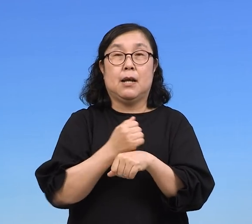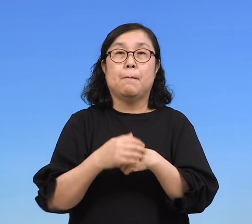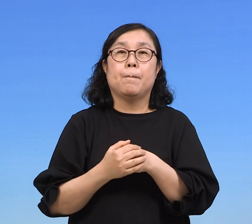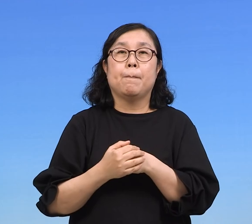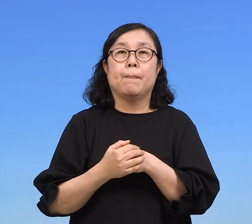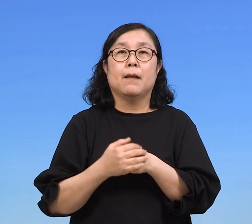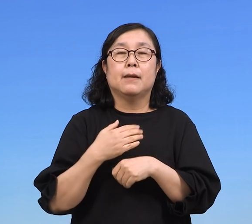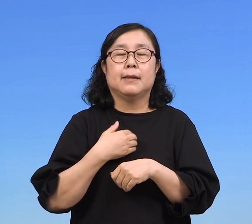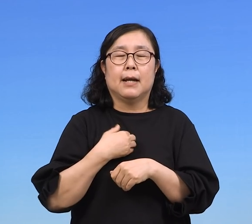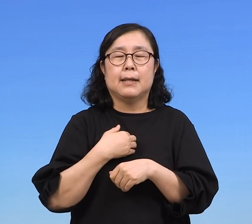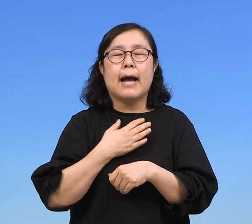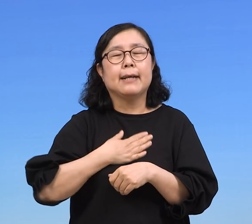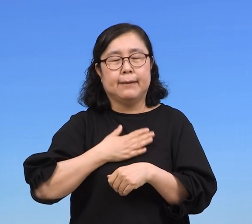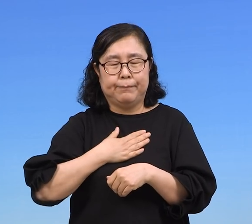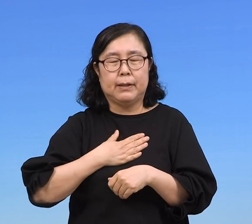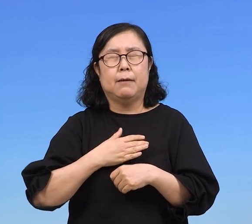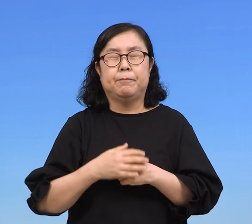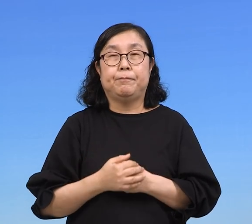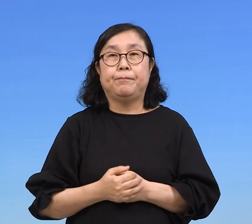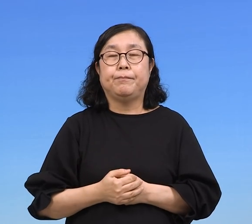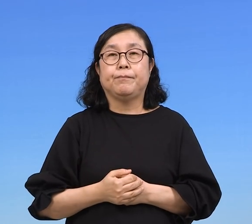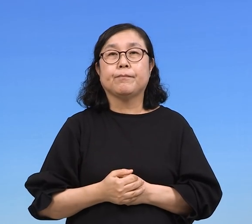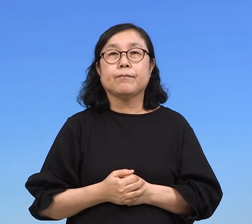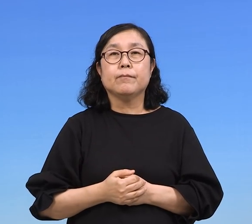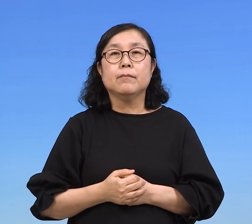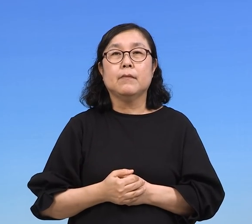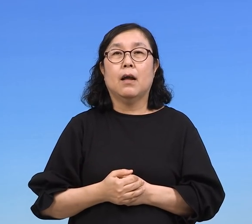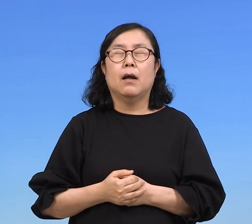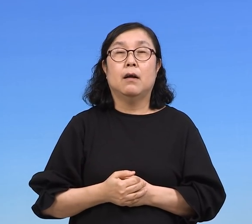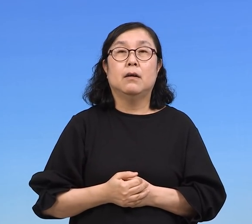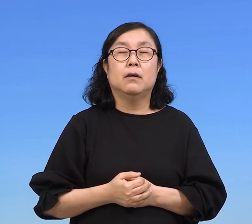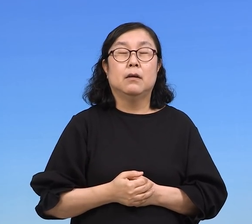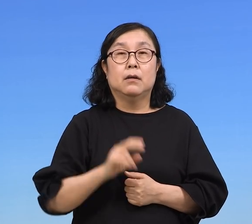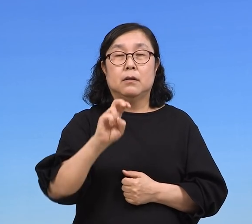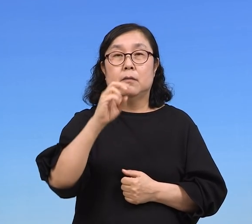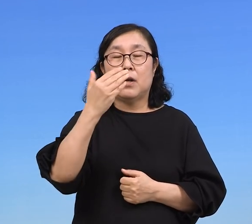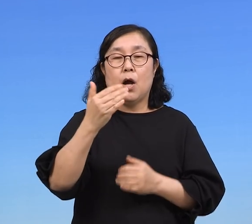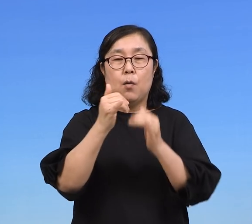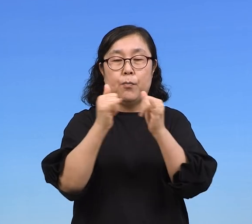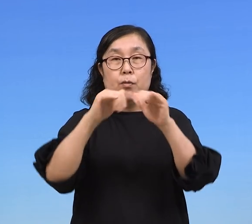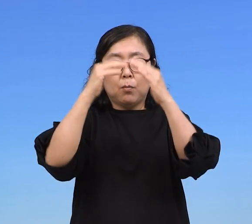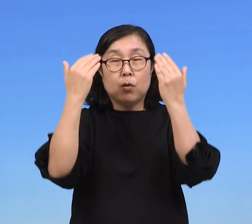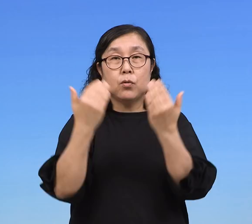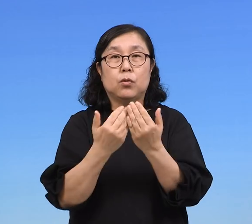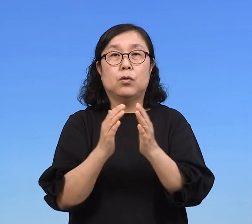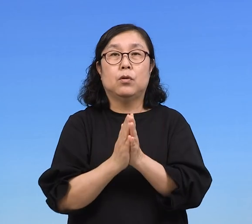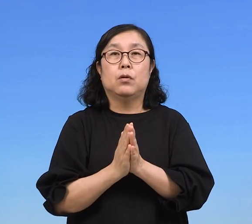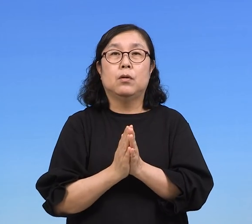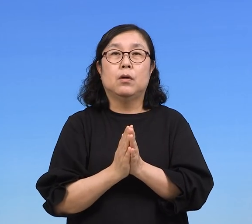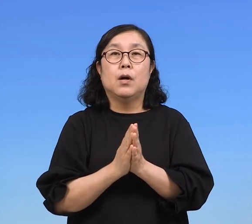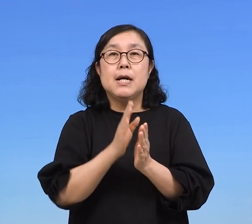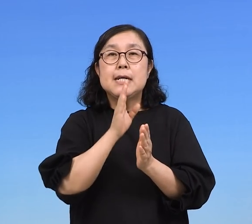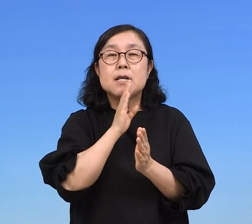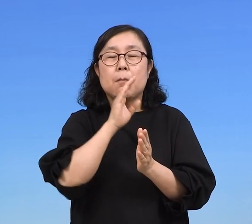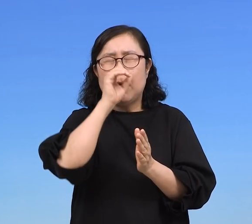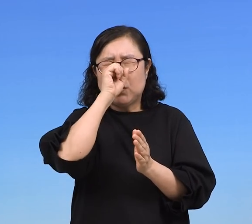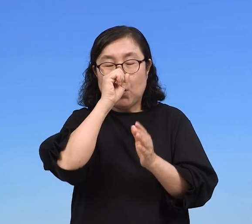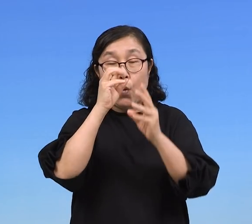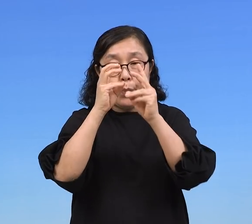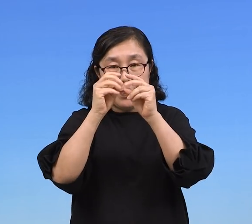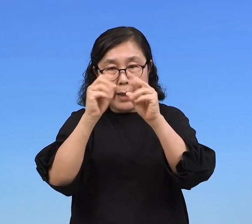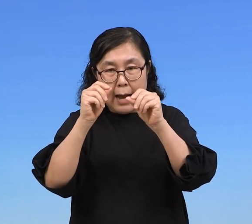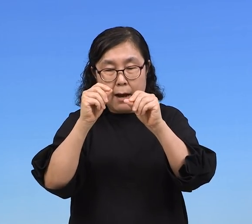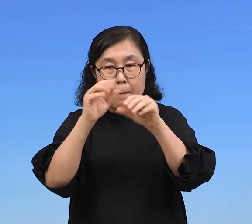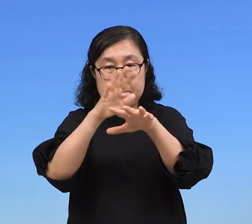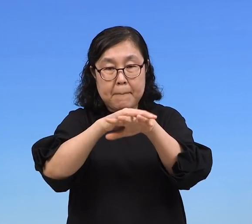순수하시다는 거예요. 그건 제가 이제 알았습니다. 그리고 이 29분 모두가 다 정말